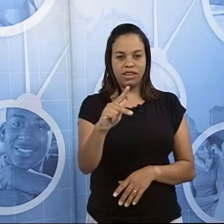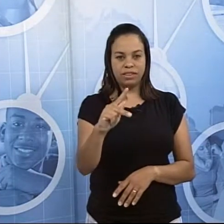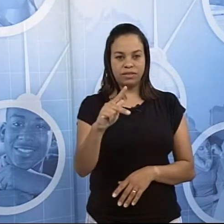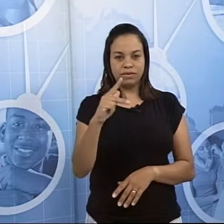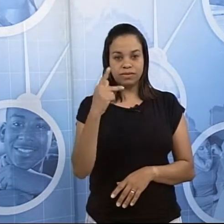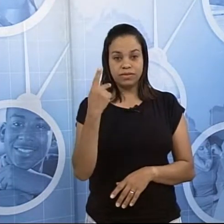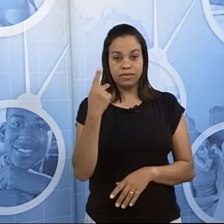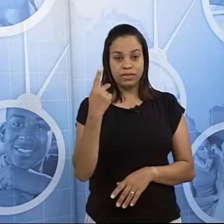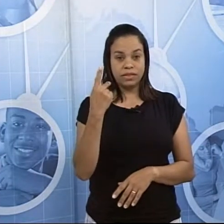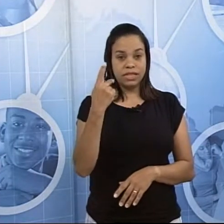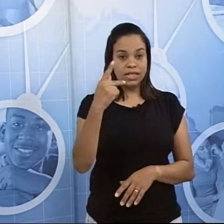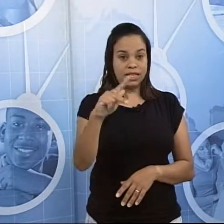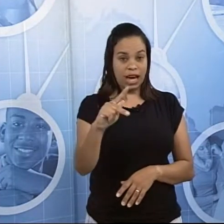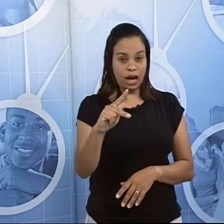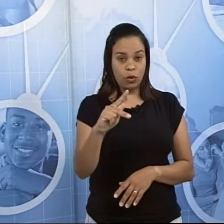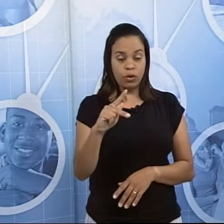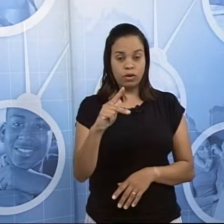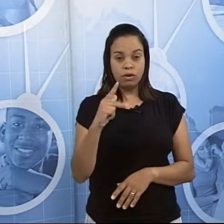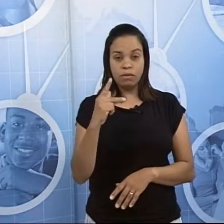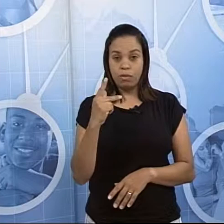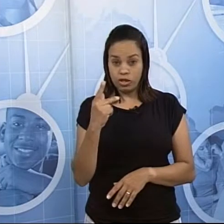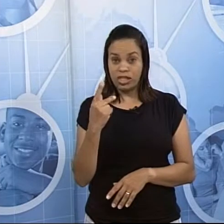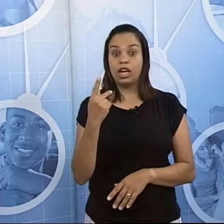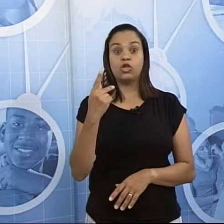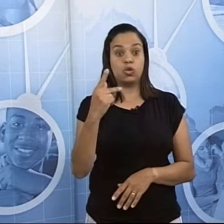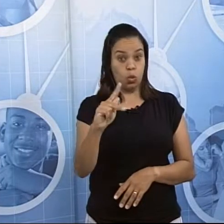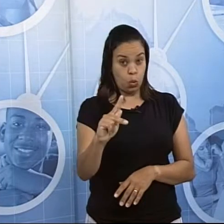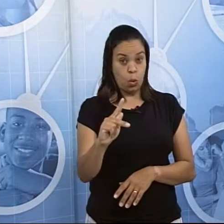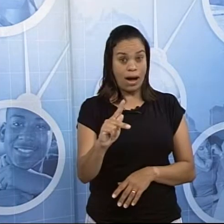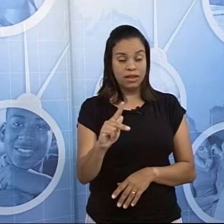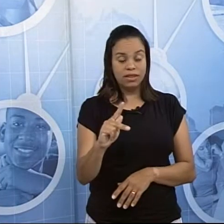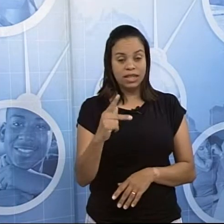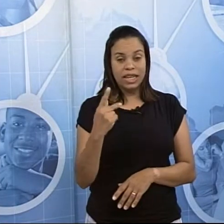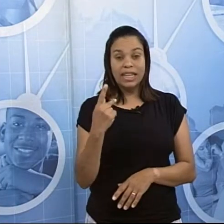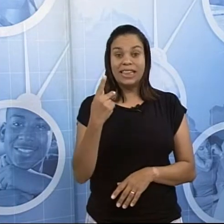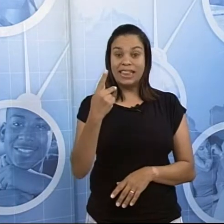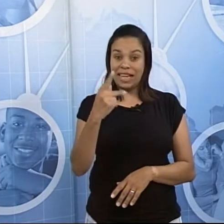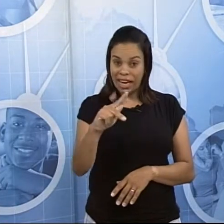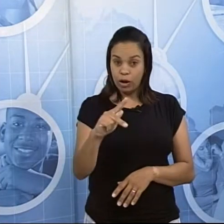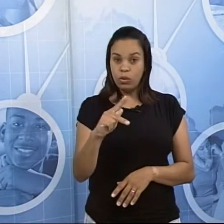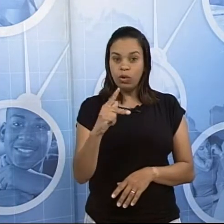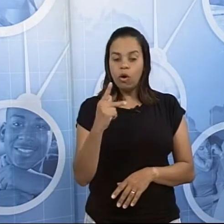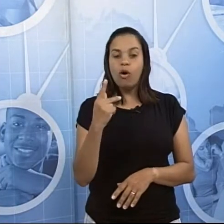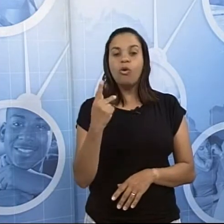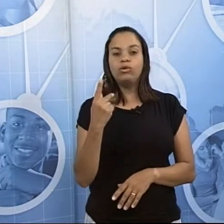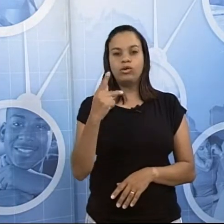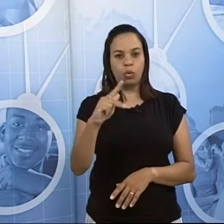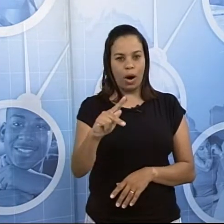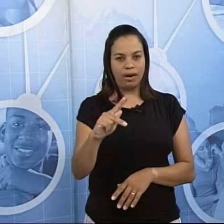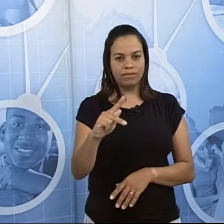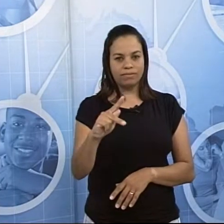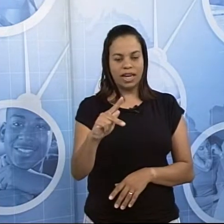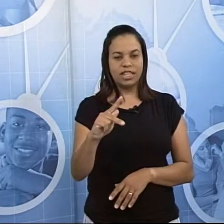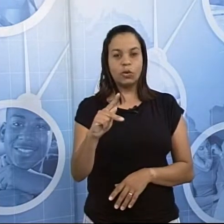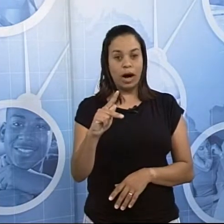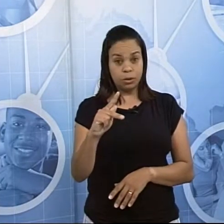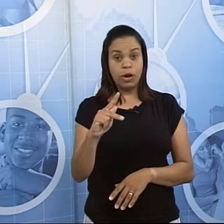falando. Seu, pode ser sua, teu ou tua. Esses quatro